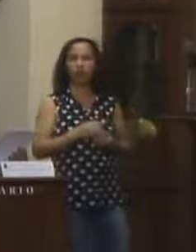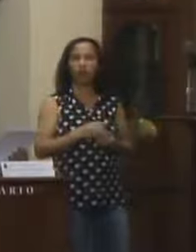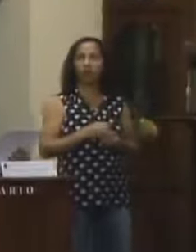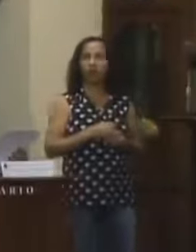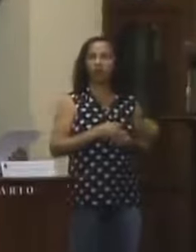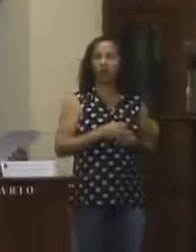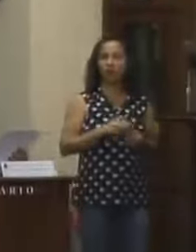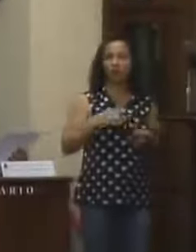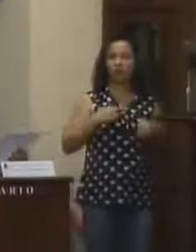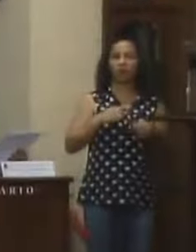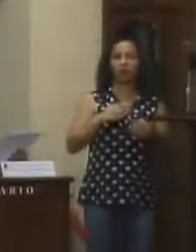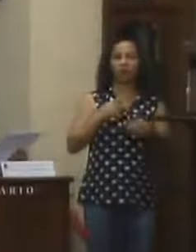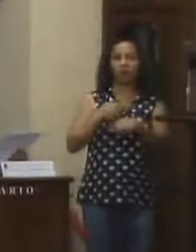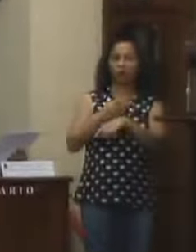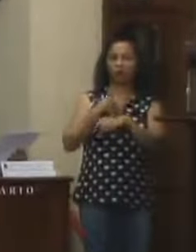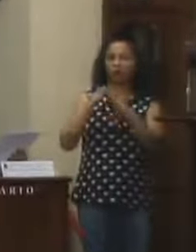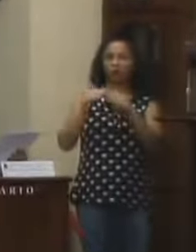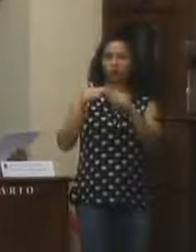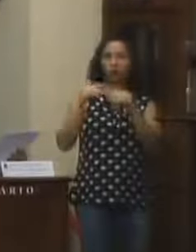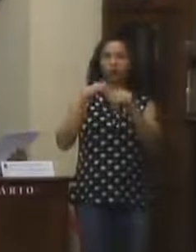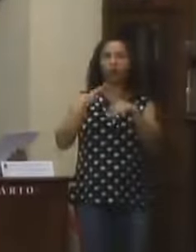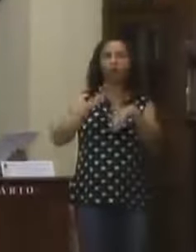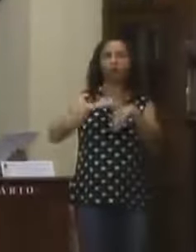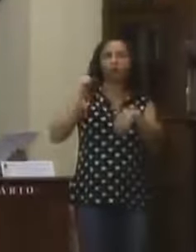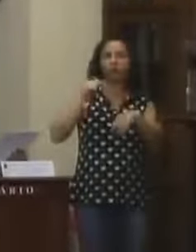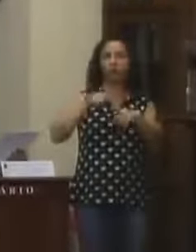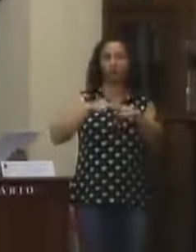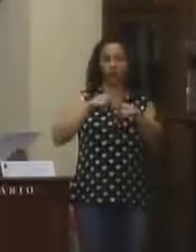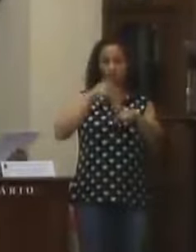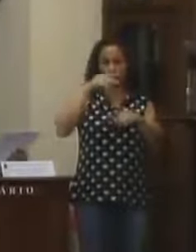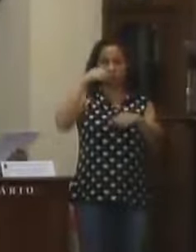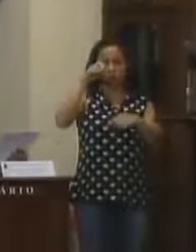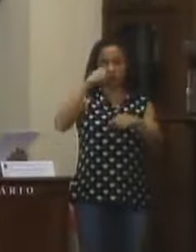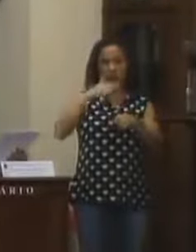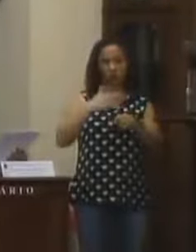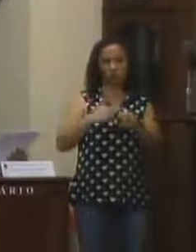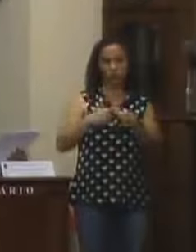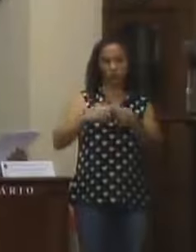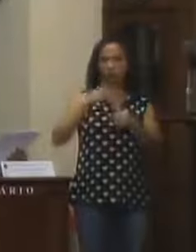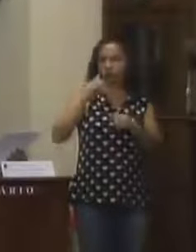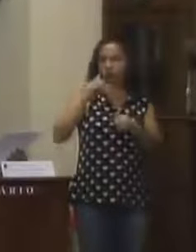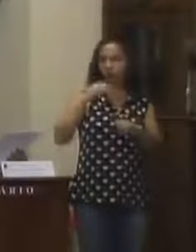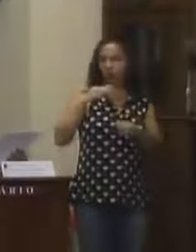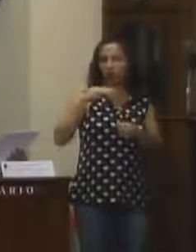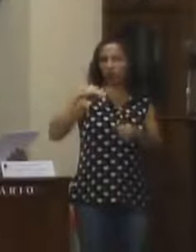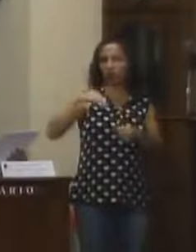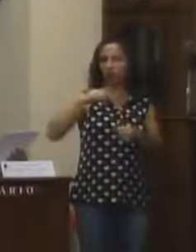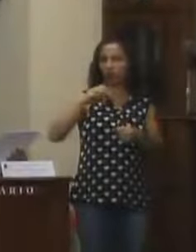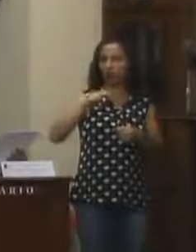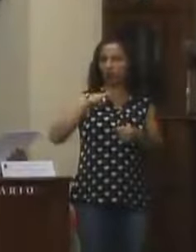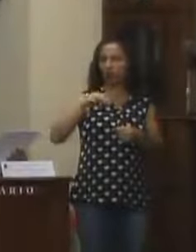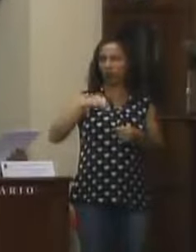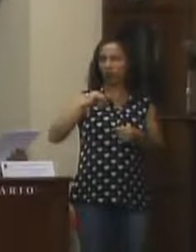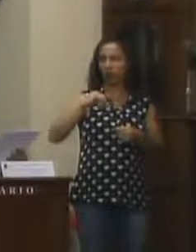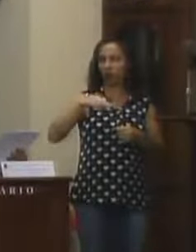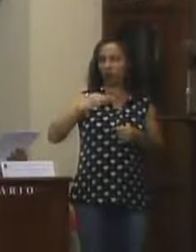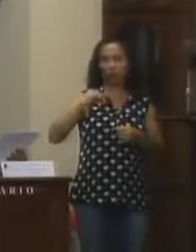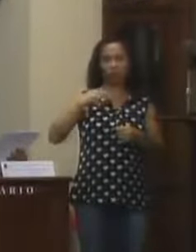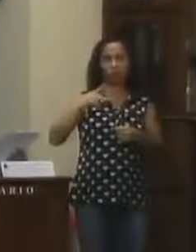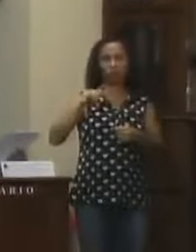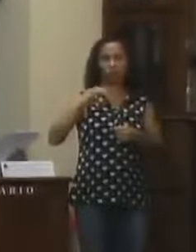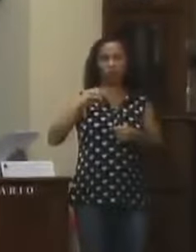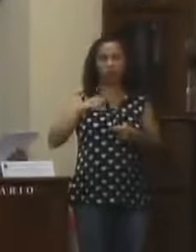de corpos, o que causa dor e pesar aos familiares que são obrigados a esperar por horas e até dias para proceder ao funeral de seus entes queridos. É o relatório,